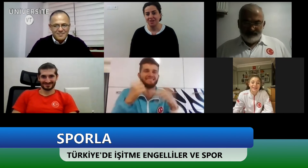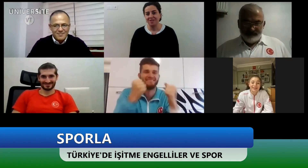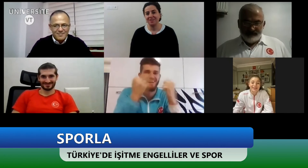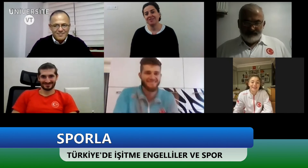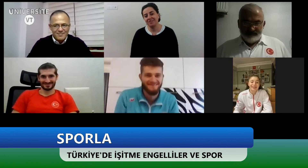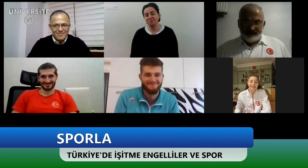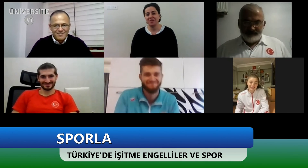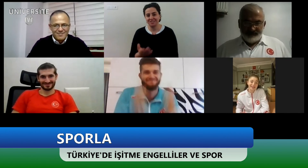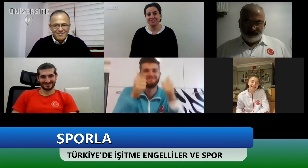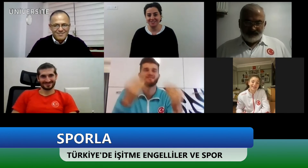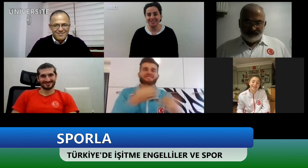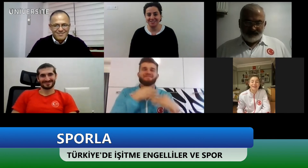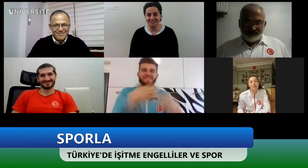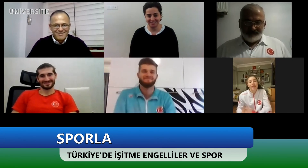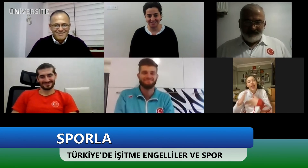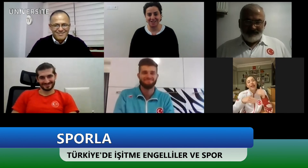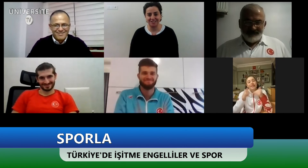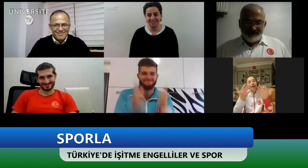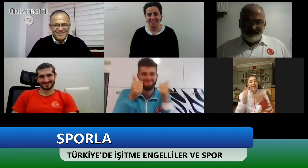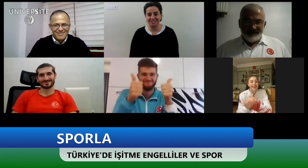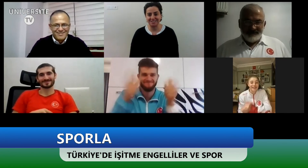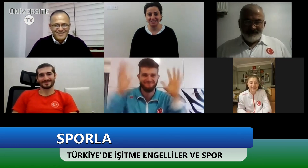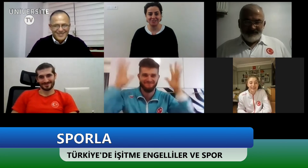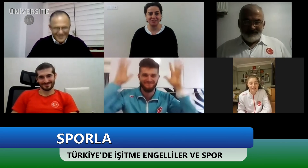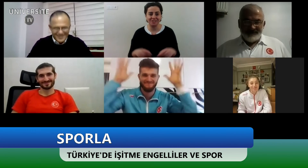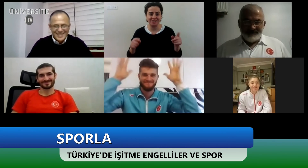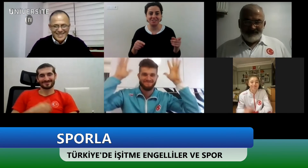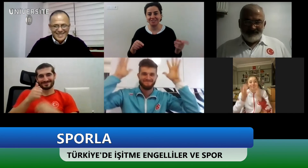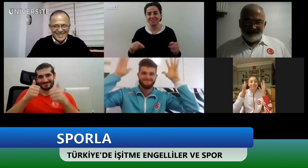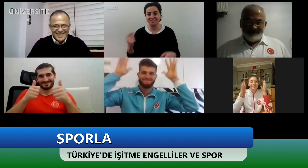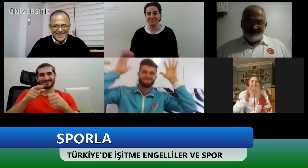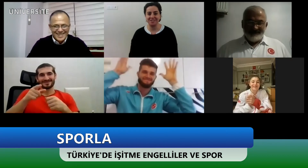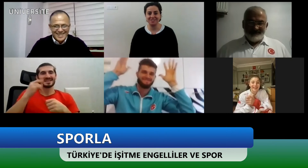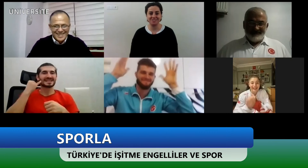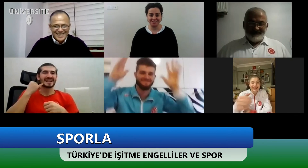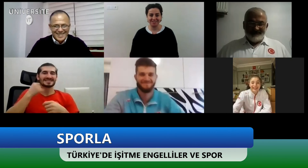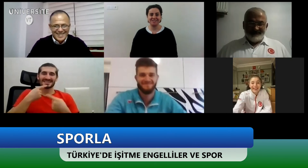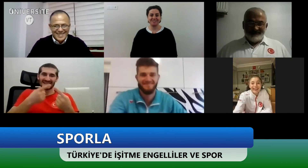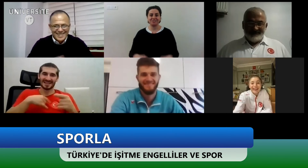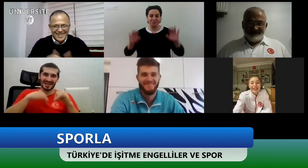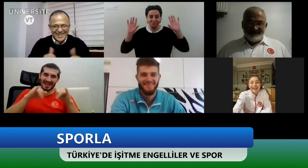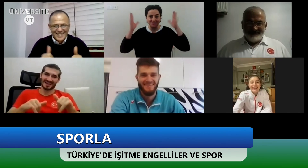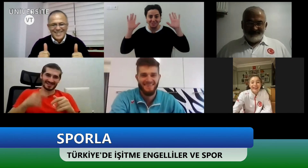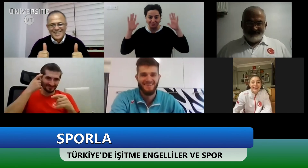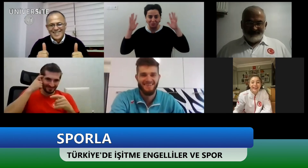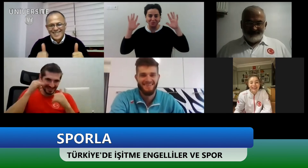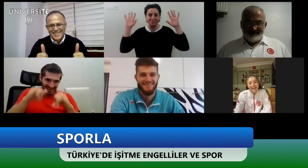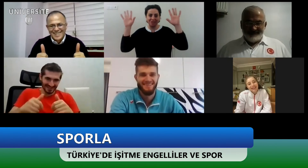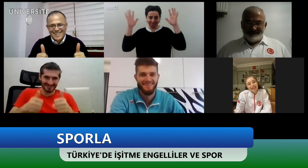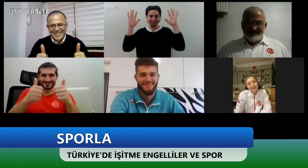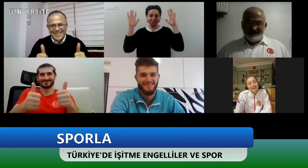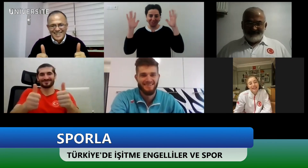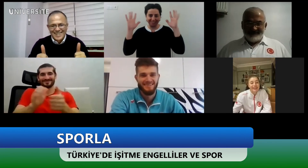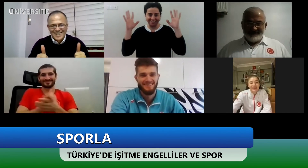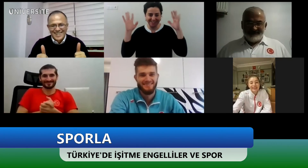istiyorum. Ve Berrak'a eline sağlık. Herkese teşekkürler. Aynı şekilde Kadir ve Ercin de teşekkür edip biz sarı